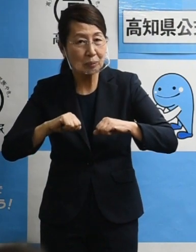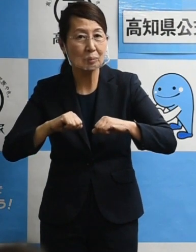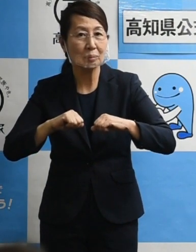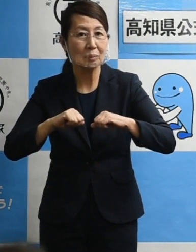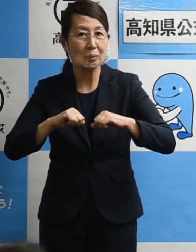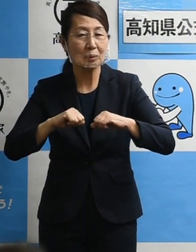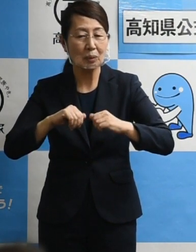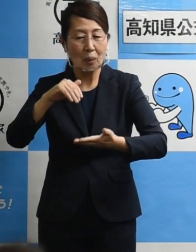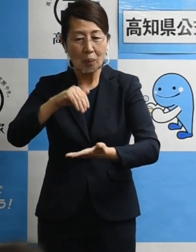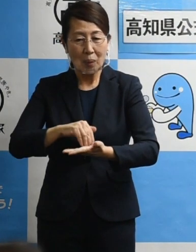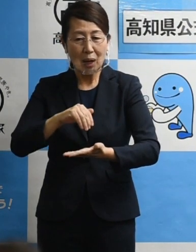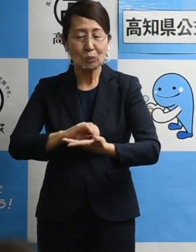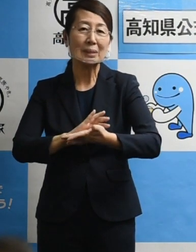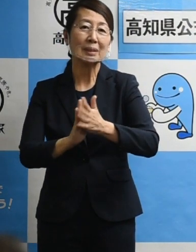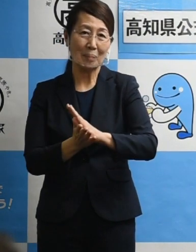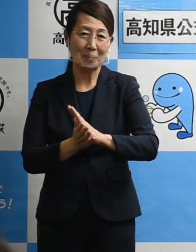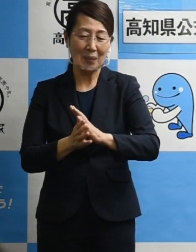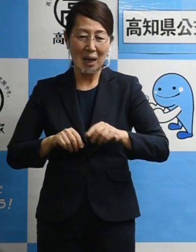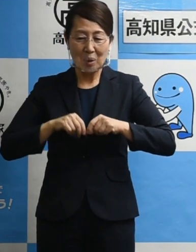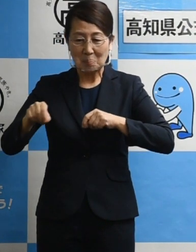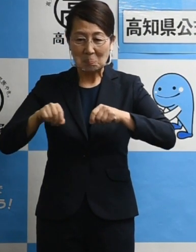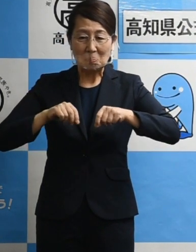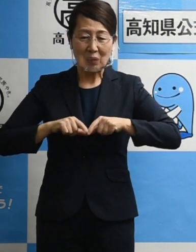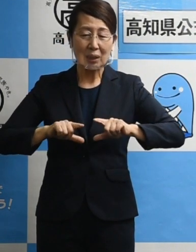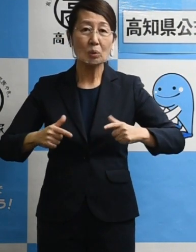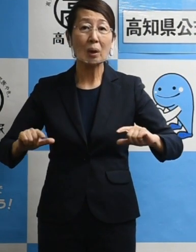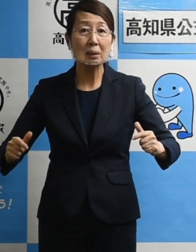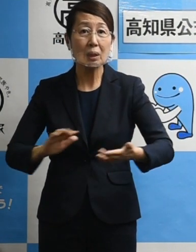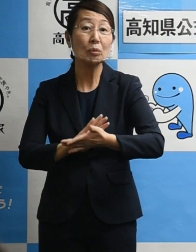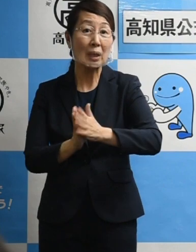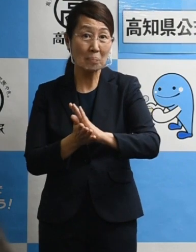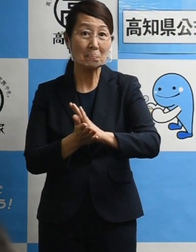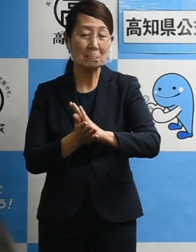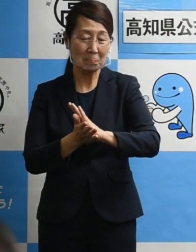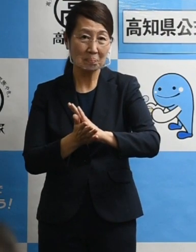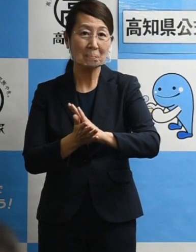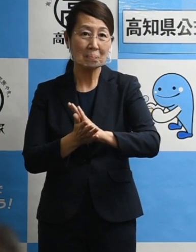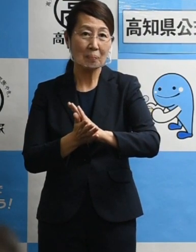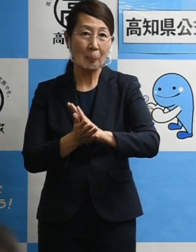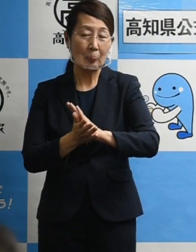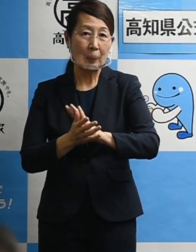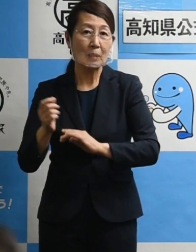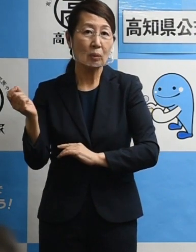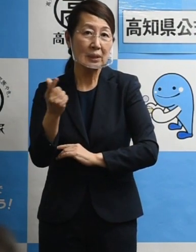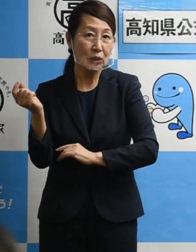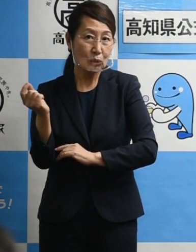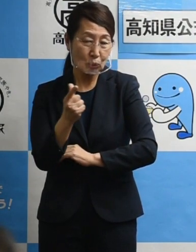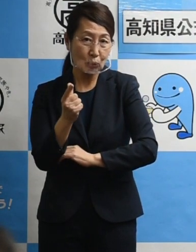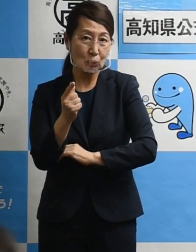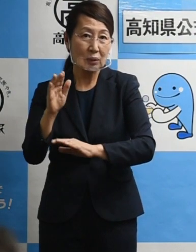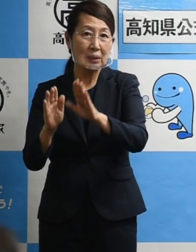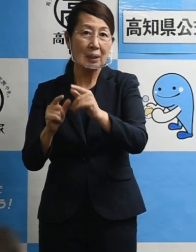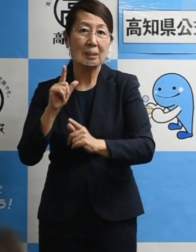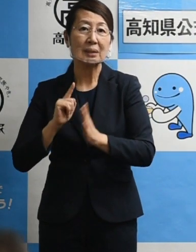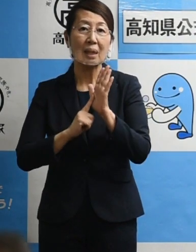ワースト10ぐらいに、今現に緊急事態宣言の対象になっている都道府県並みのような数字になっていくのでは